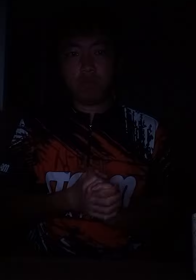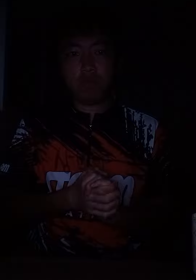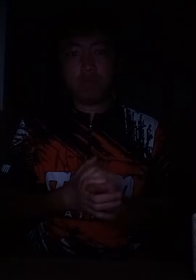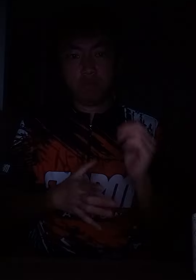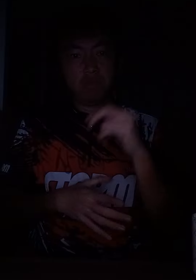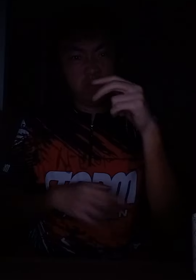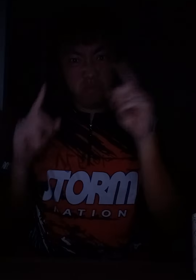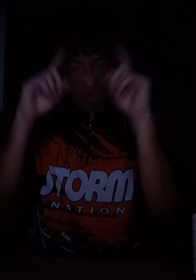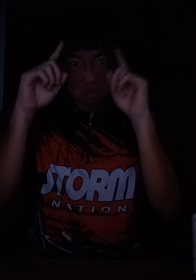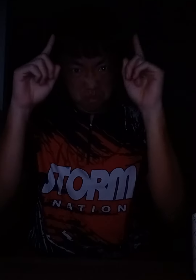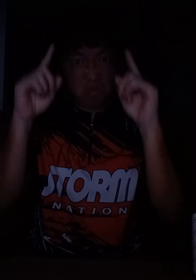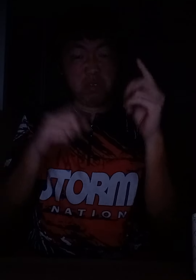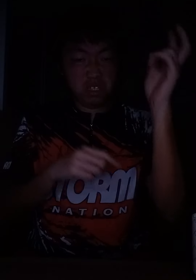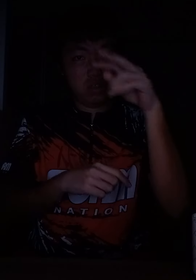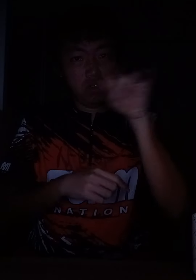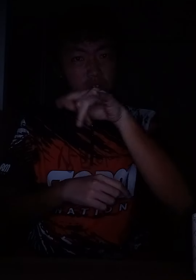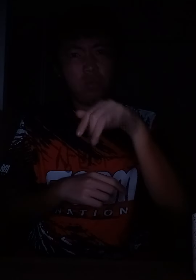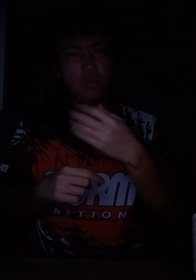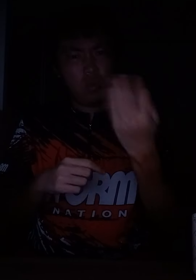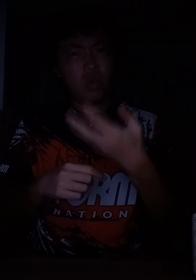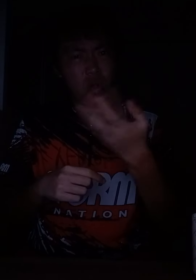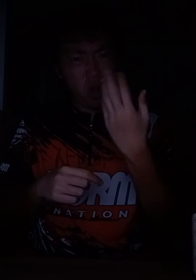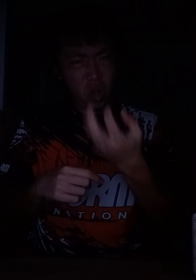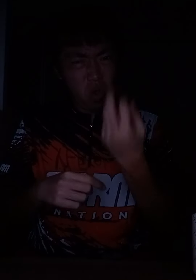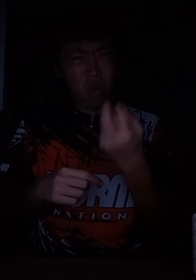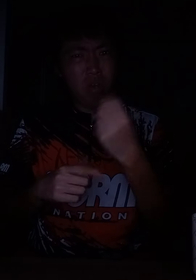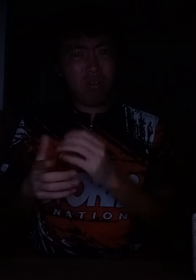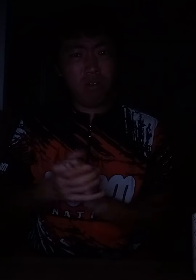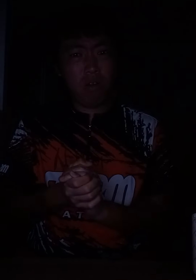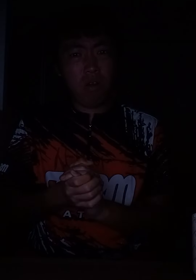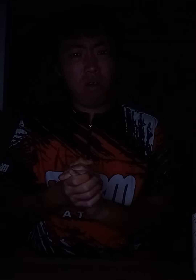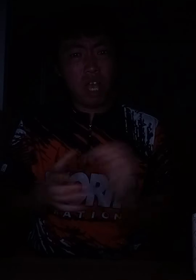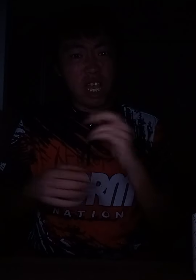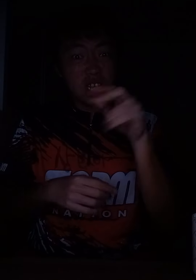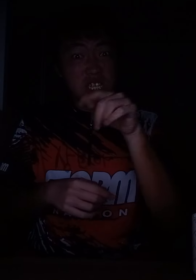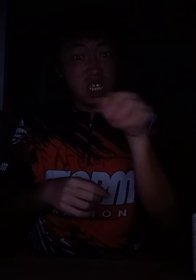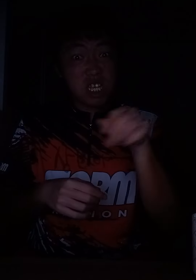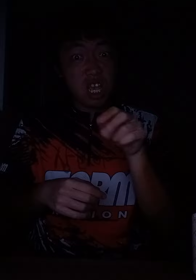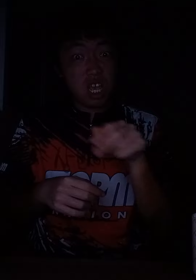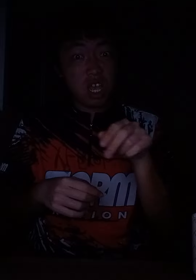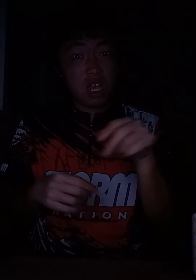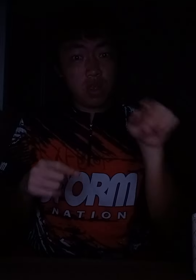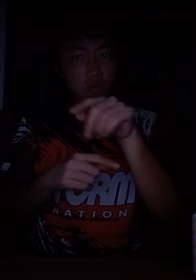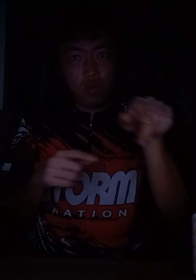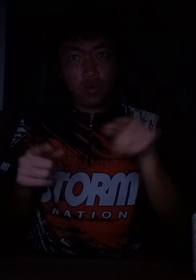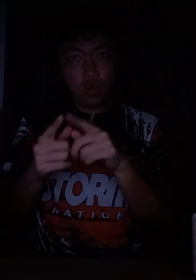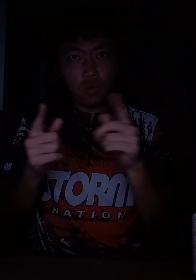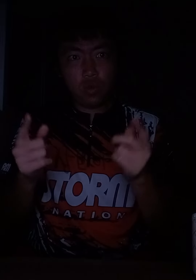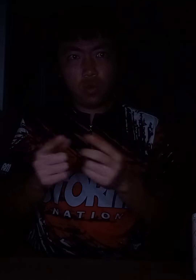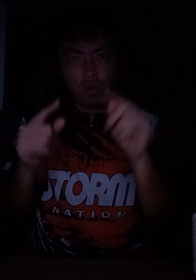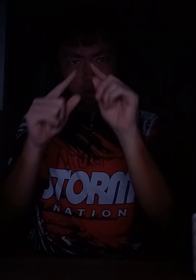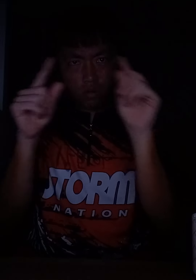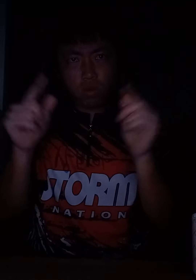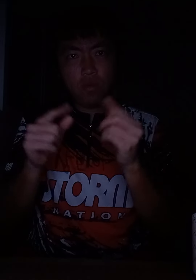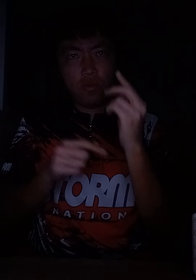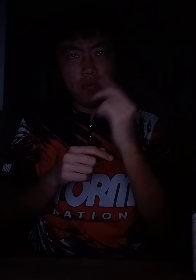화가 난 이 여성은 욕설을 부르는 것도 모자라서 자신의 SNS에 이 구티에레스의 사진을 올리면서